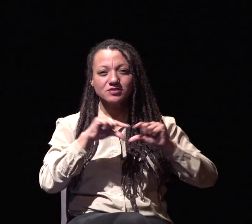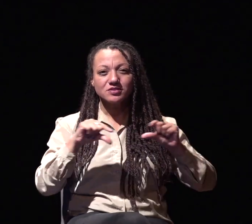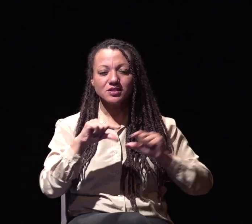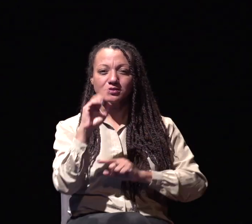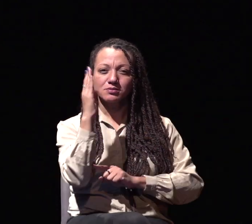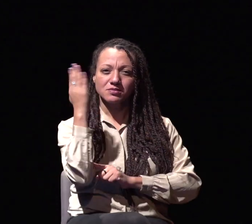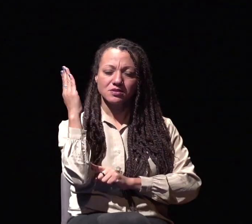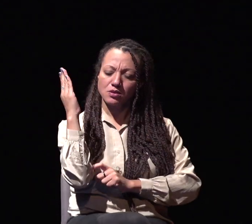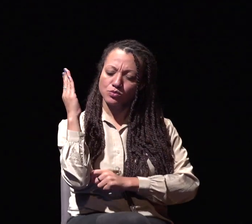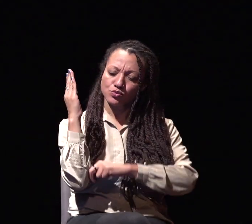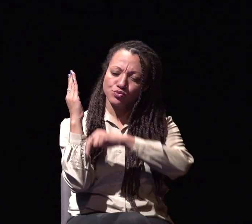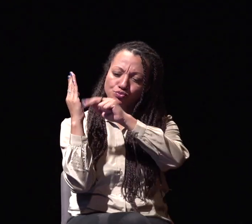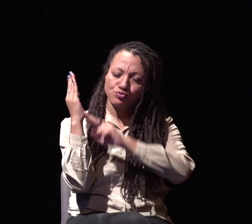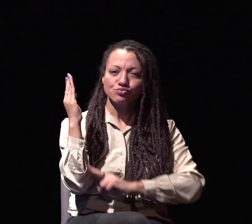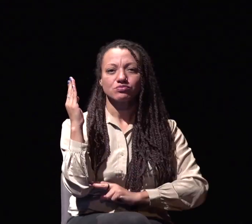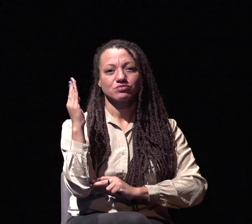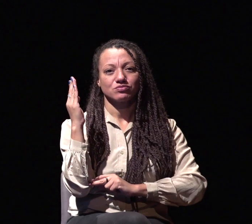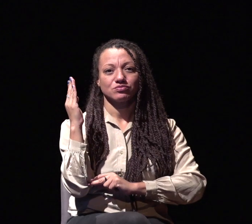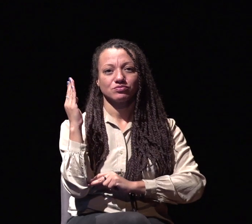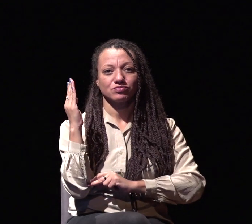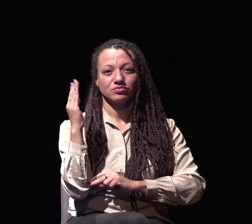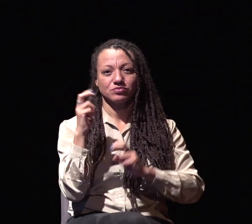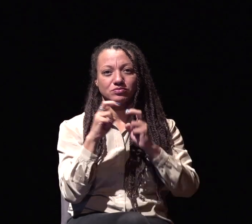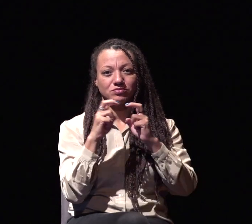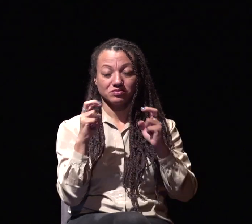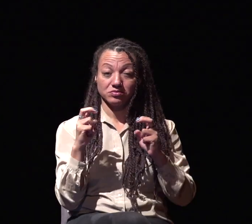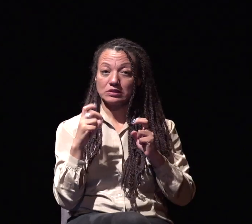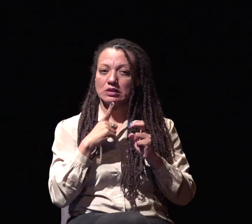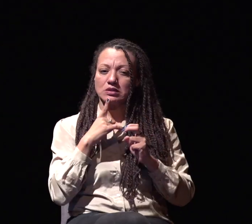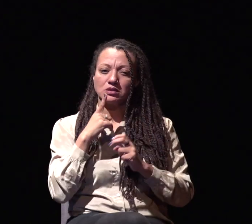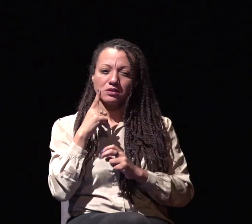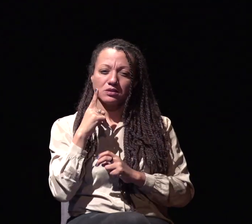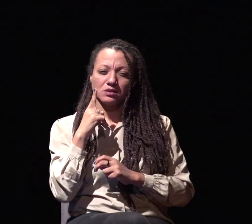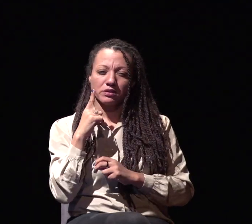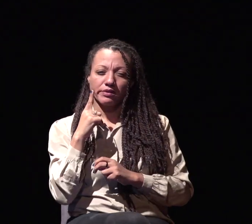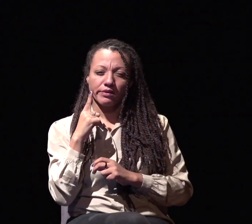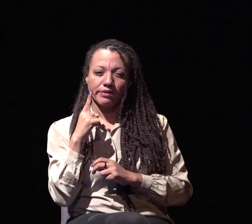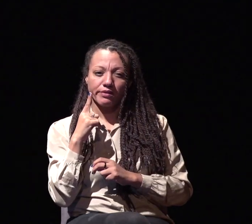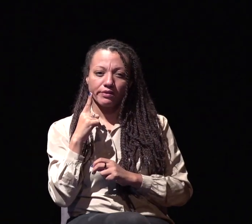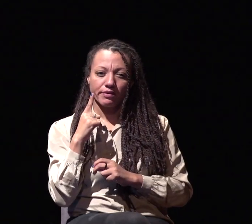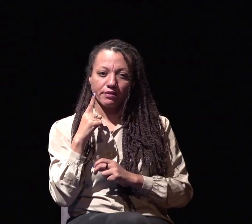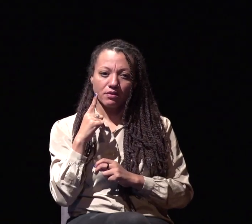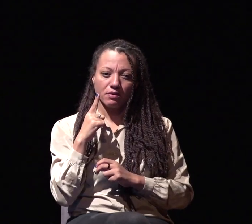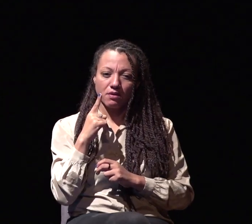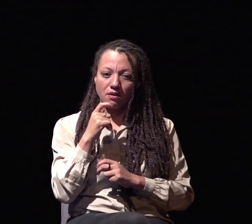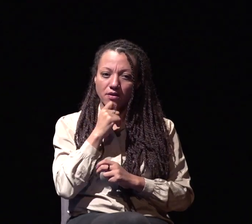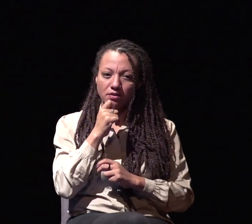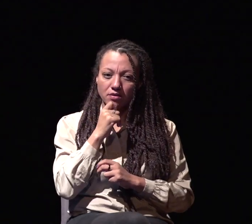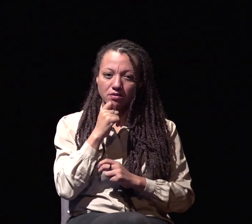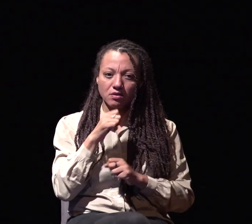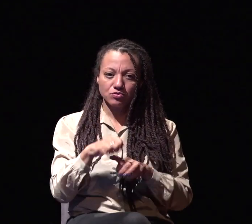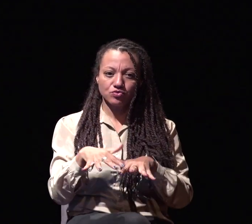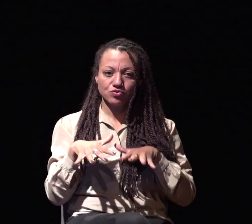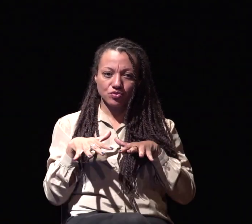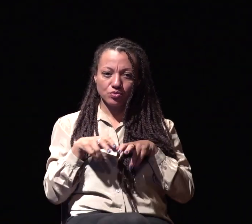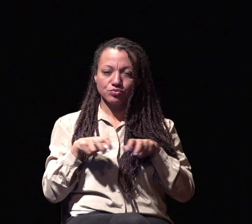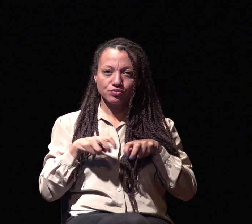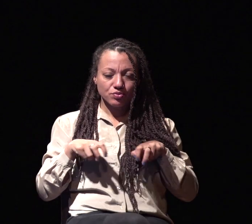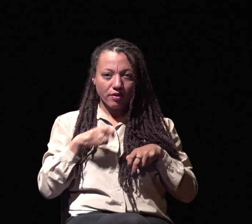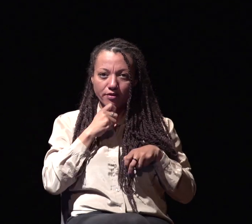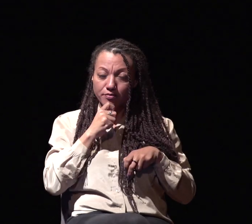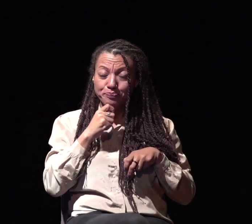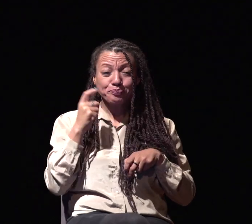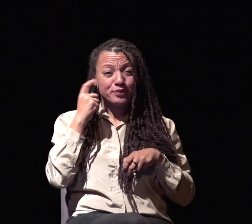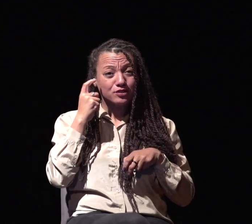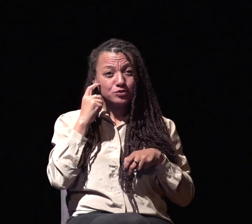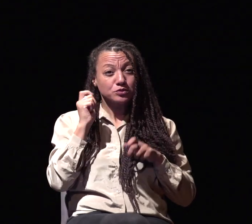madeira compensada em torno do anfiteatro improvisado. Depois de perceber que as estações poderiam causar problemas